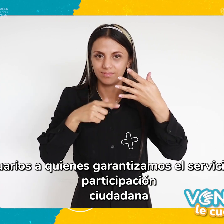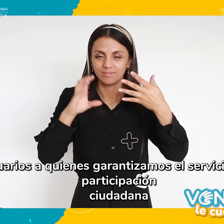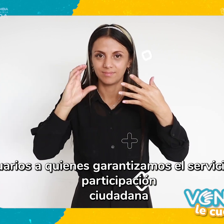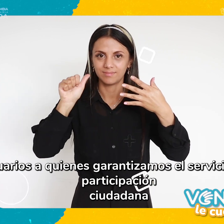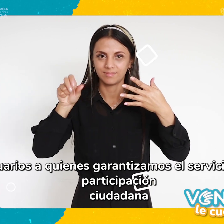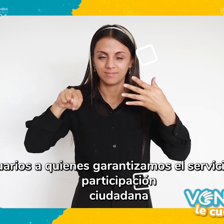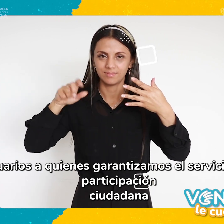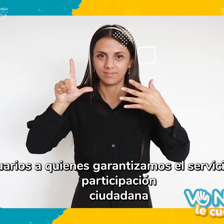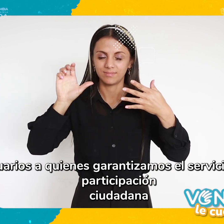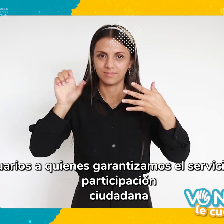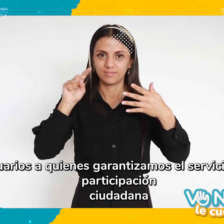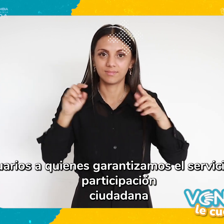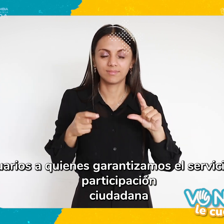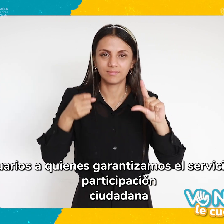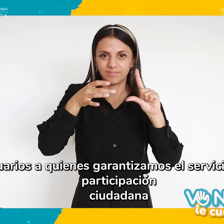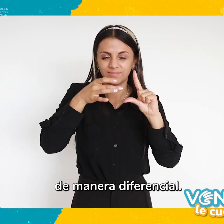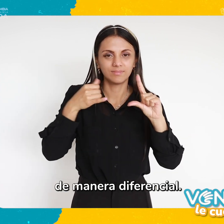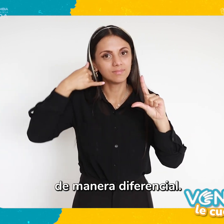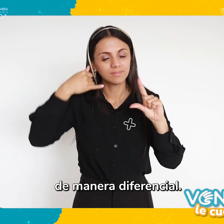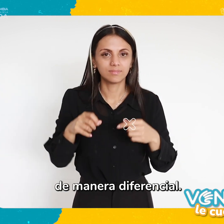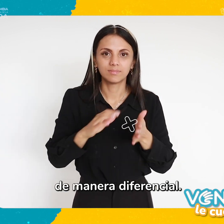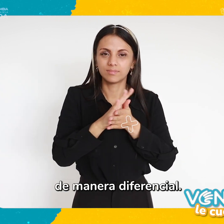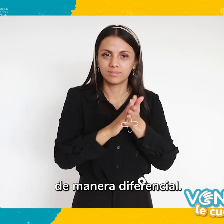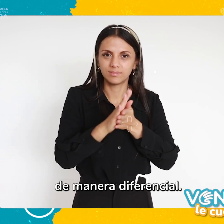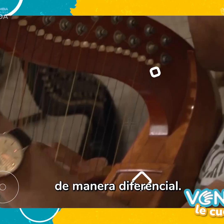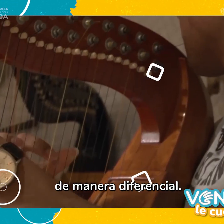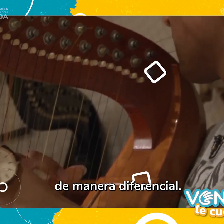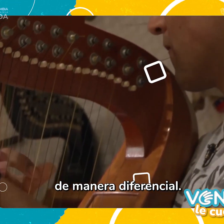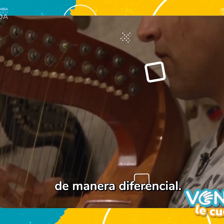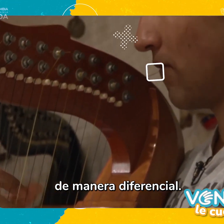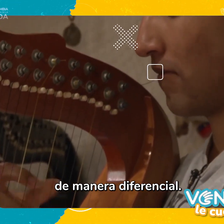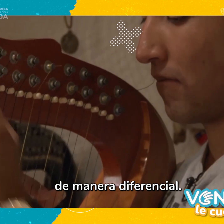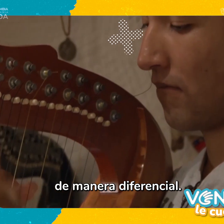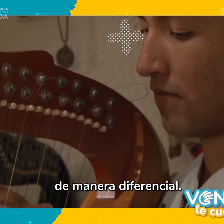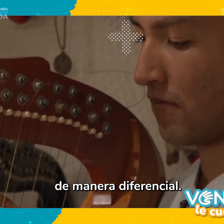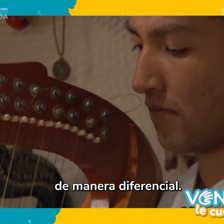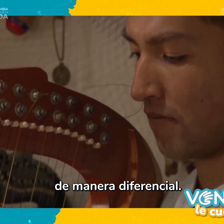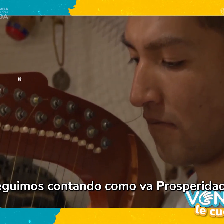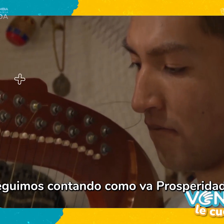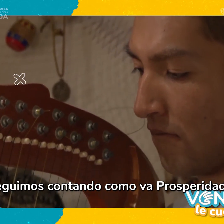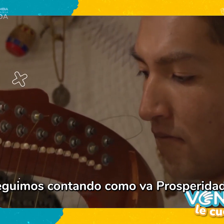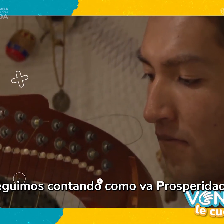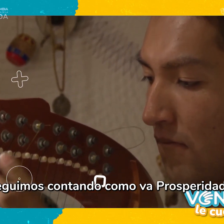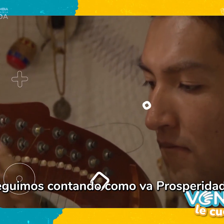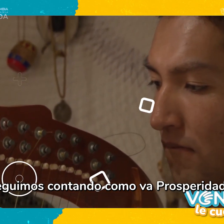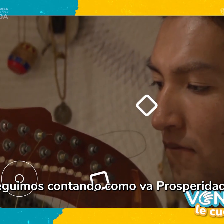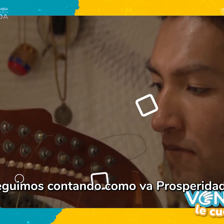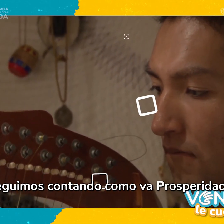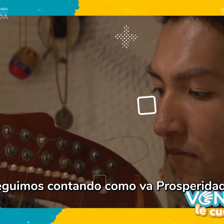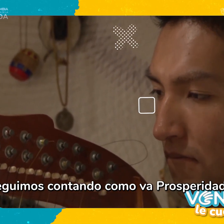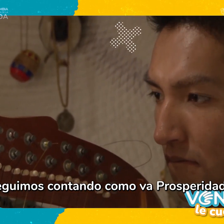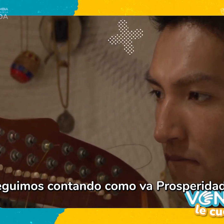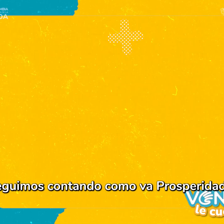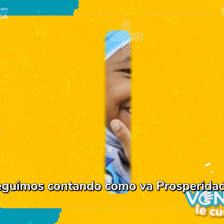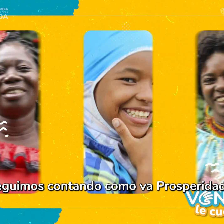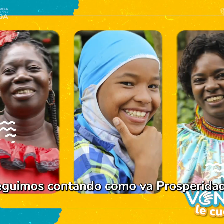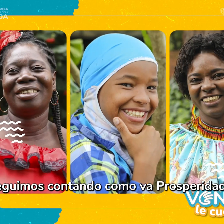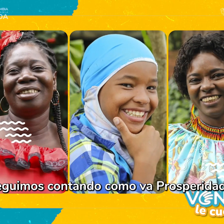la participación ciudadana de manera diferencial. Le seguimos contando cómo va Prosperidad Social